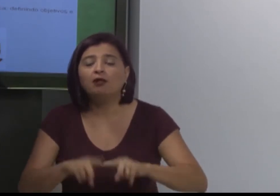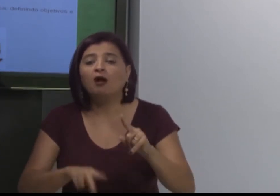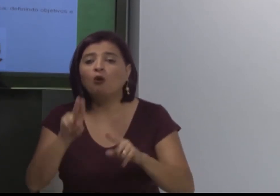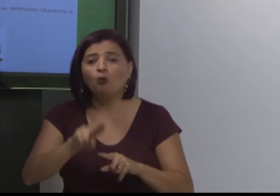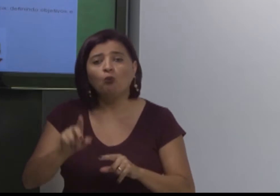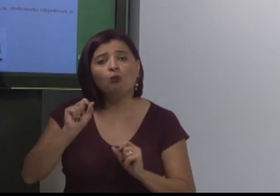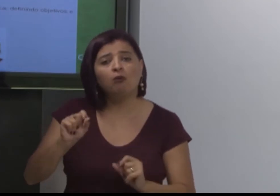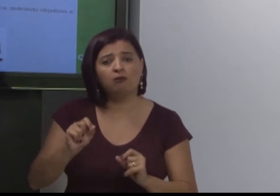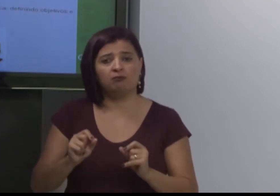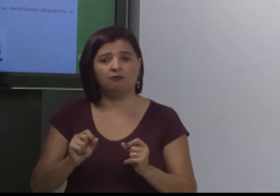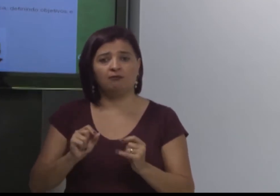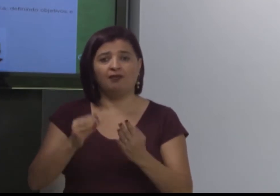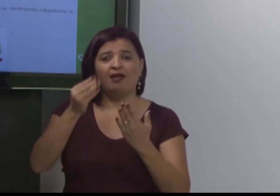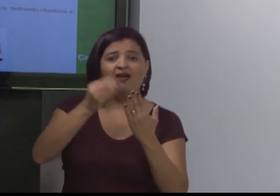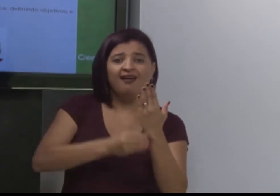Materiais a serem utilizados.